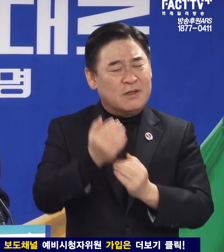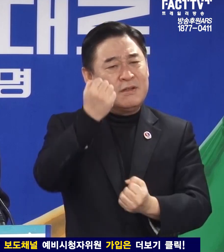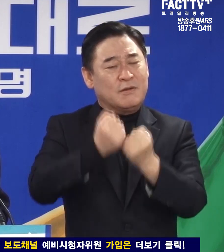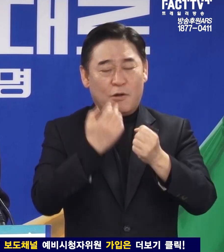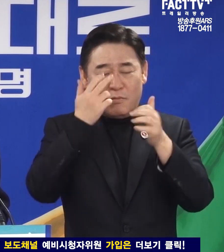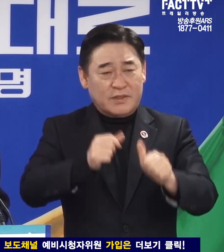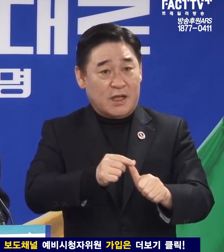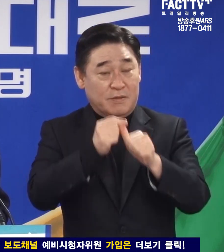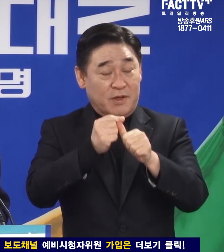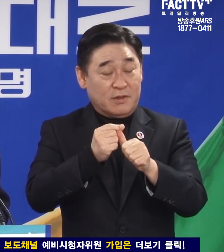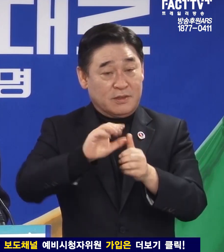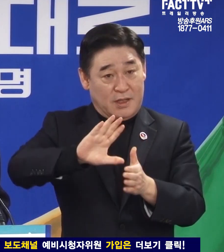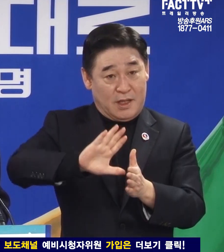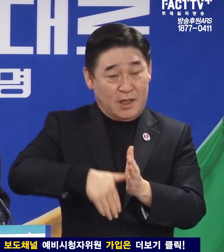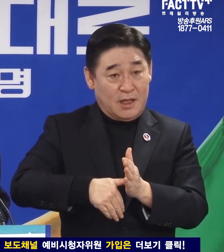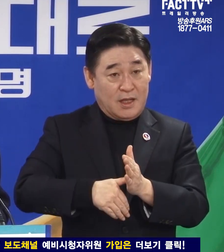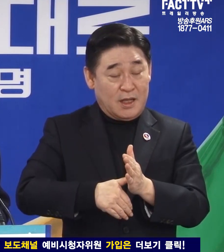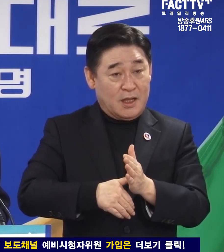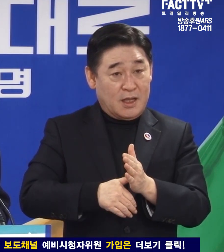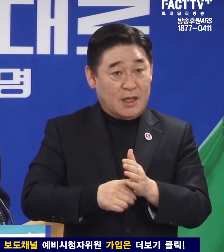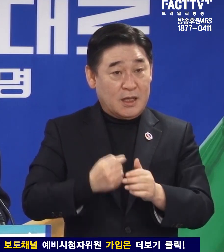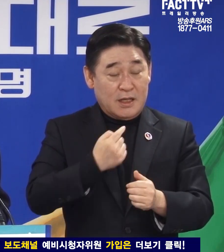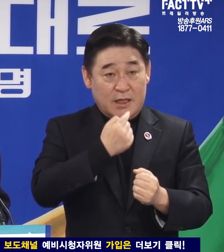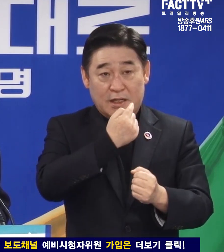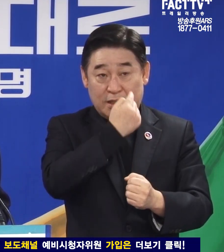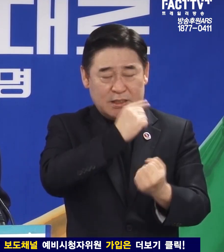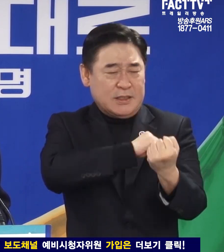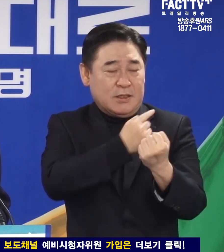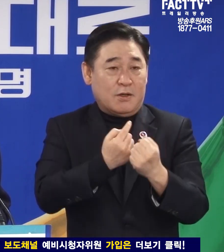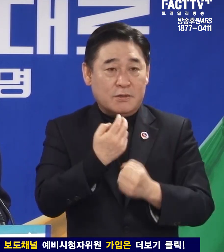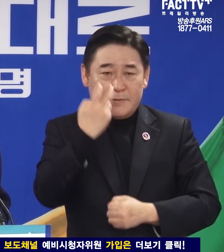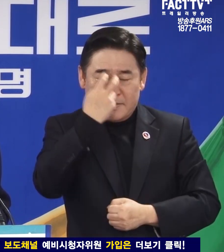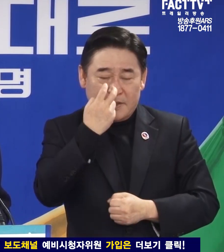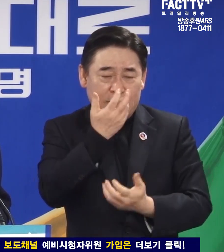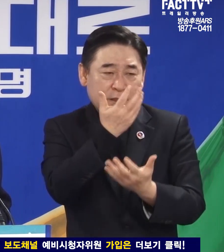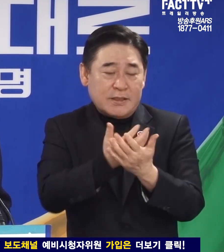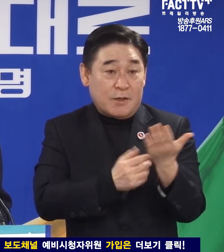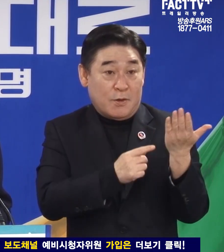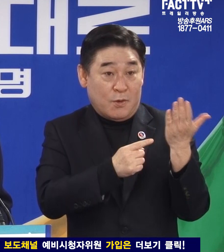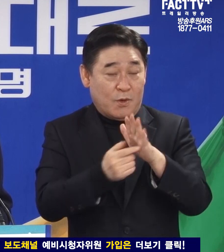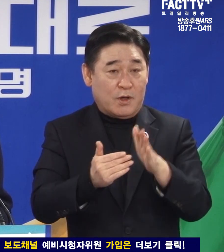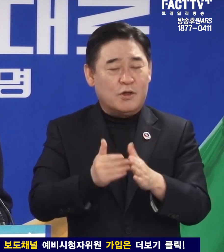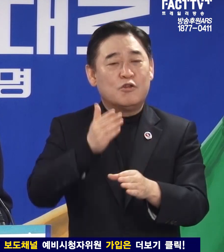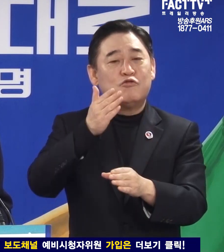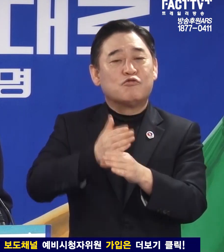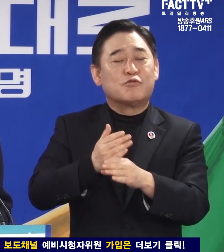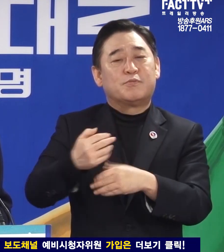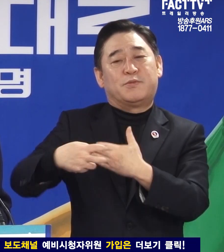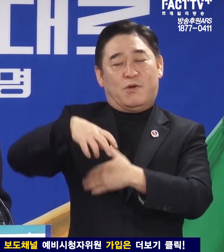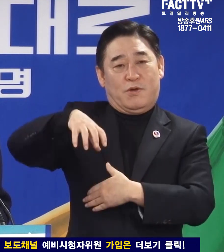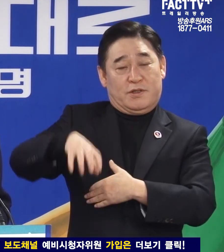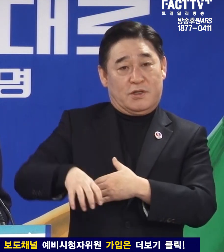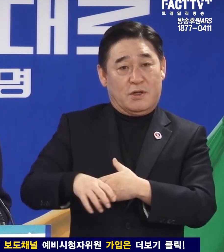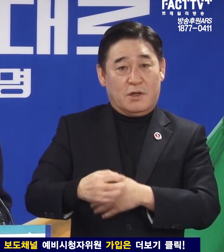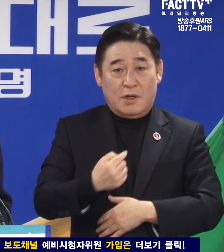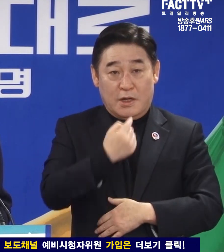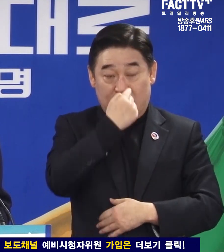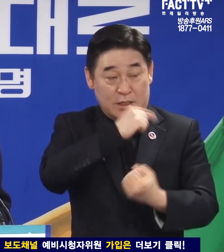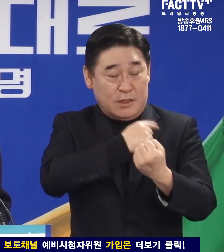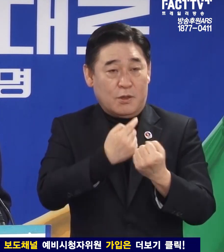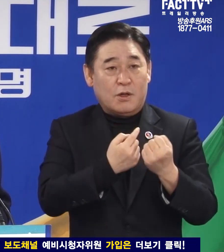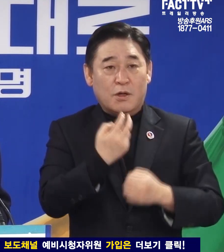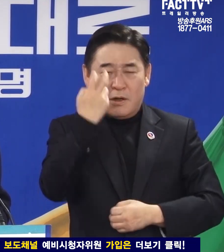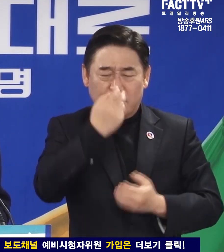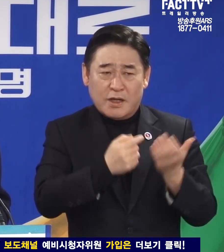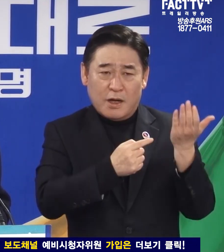검사 임용과 재임용 시기 시력 진단 자료를 공개하고 제3의 중립적인 병원에서 시력검사를 받아